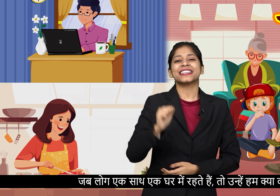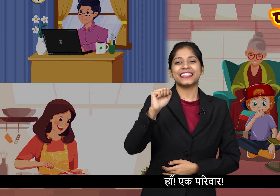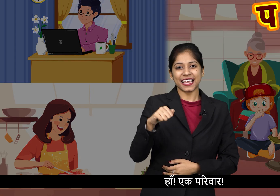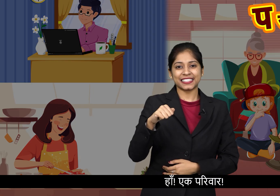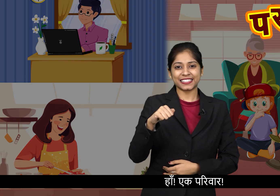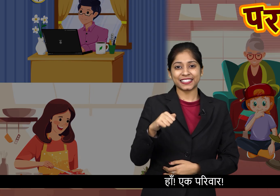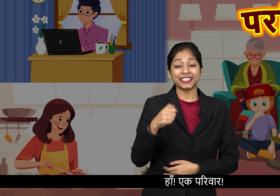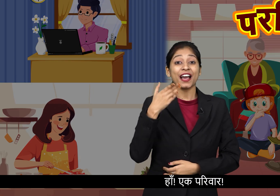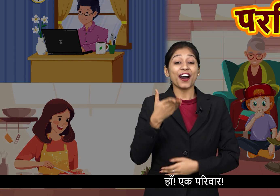हाँ, एक परिवार।